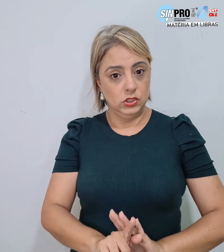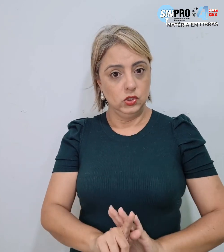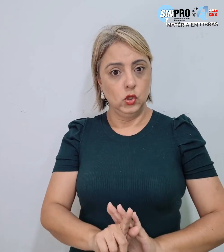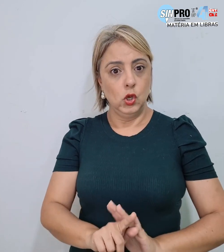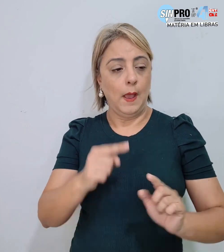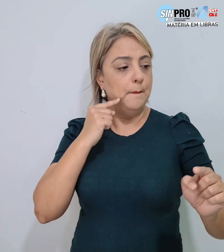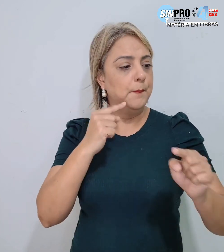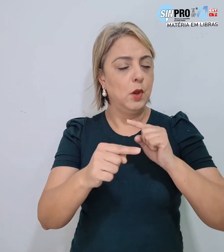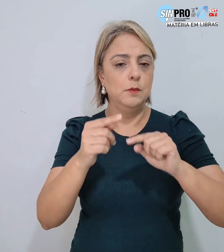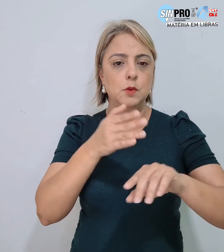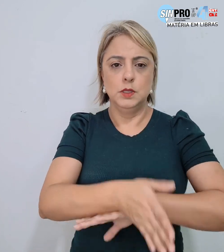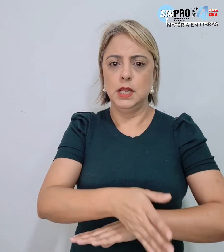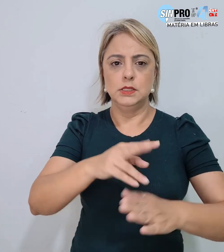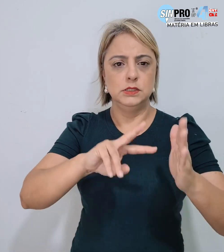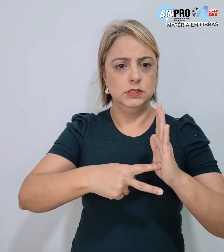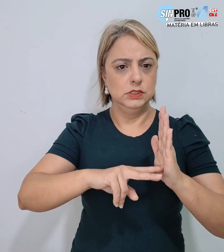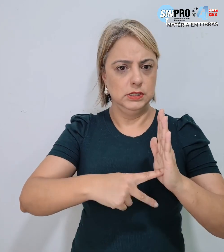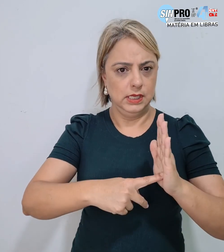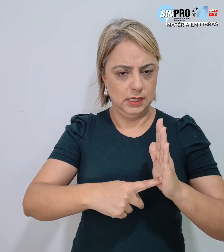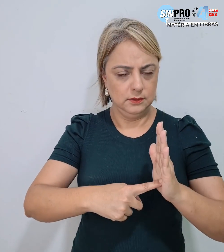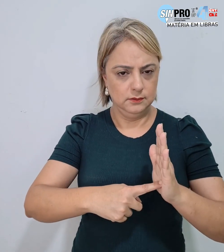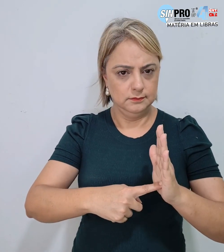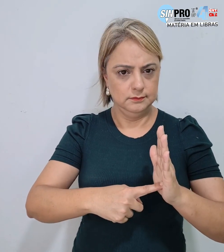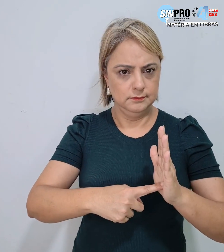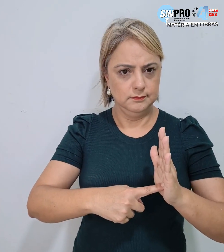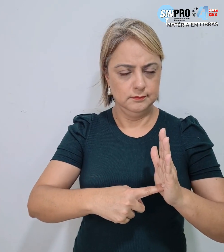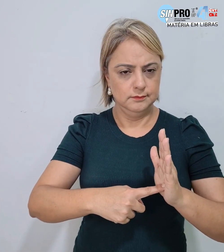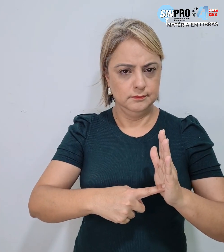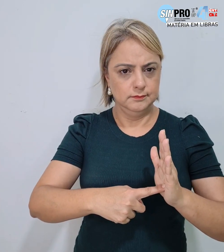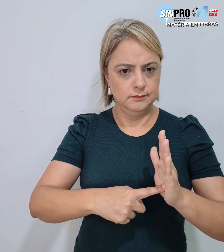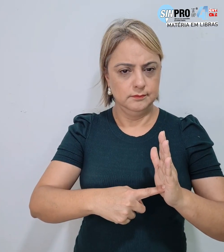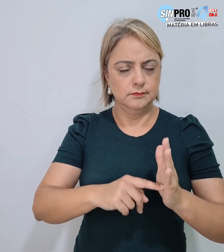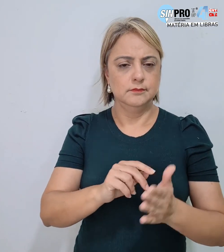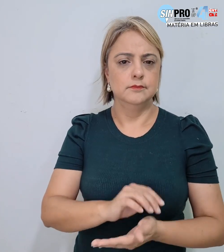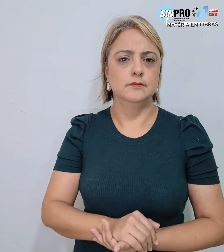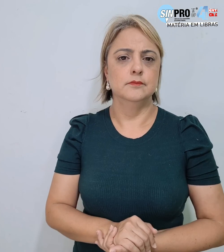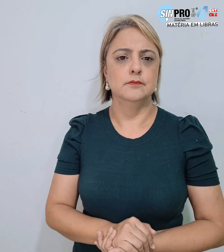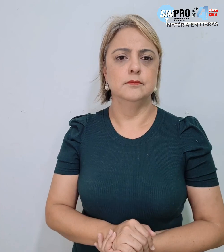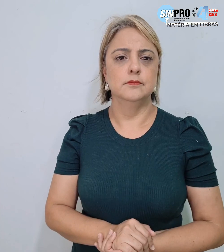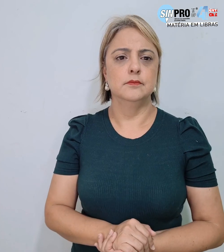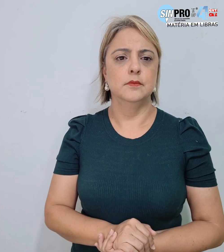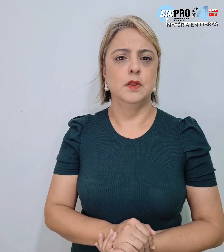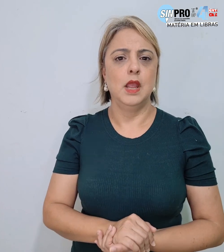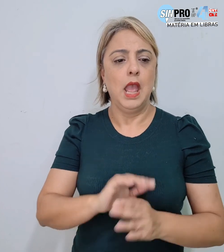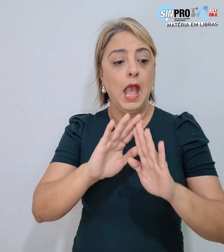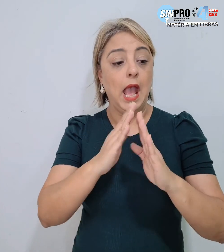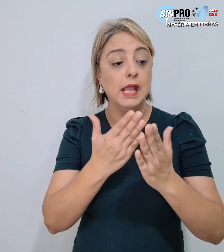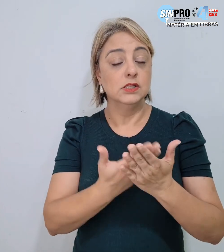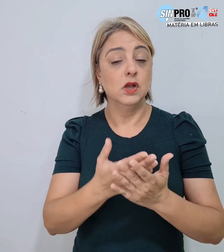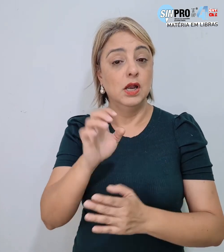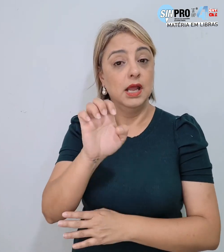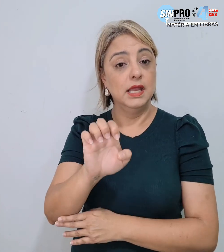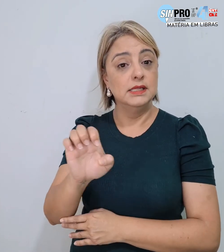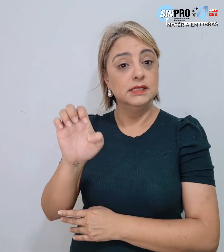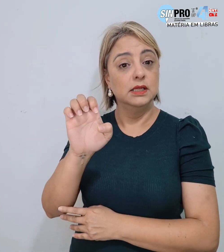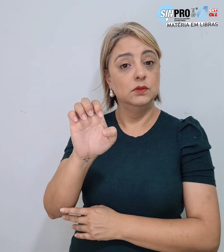proibiu e a entrada dos sindicalistas como foi a escola estadual